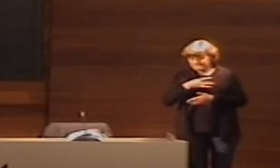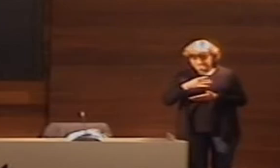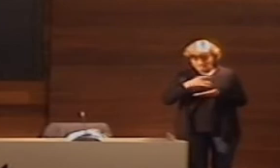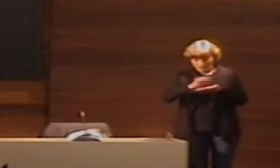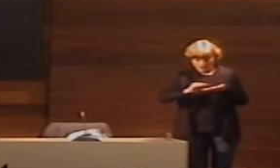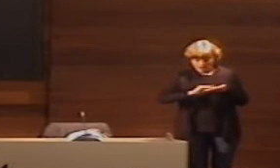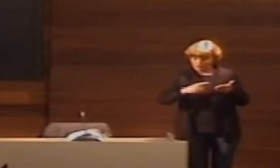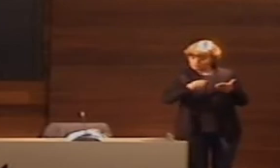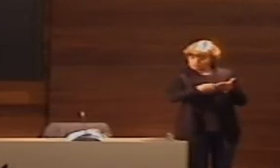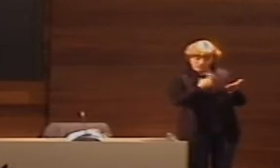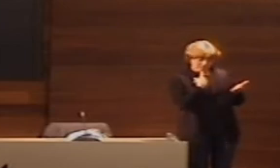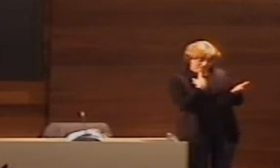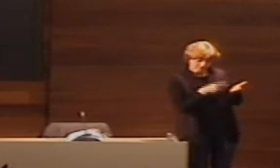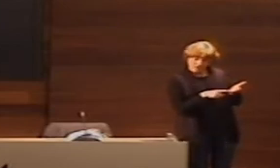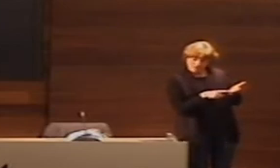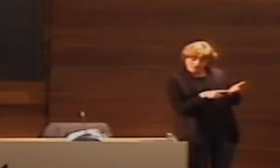esto está en el papel.